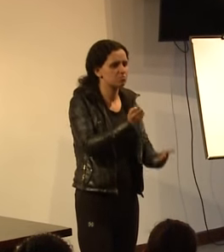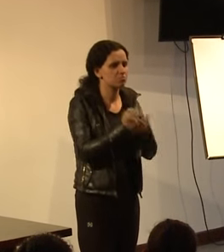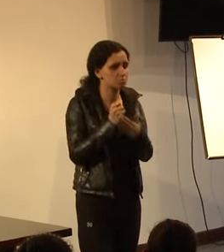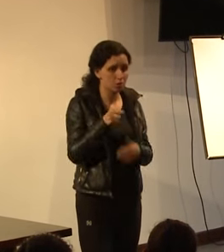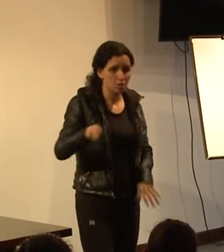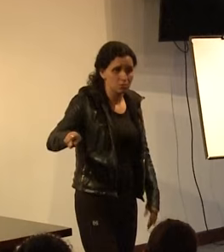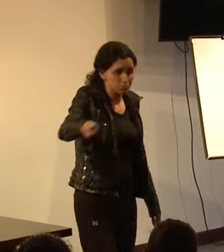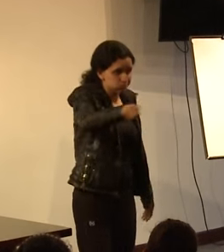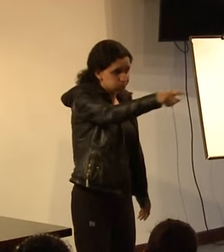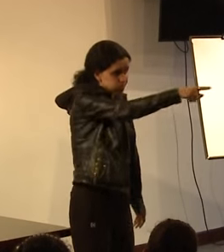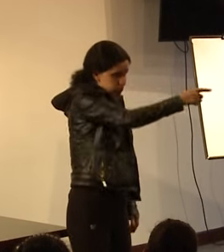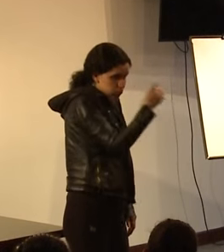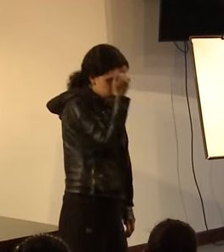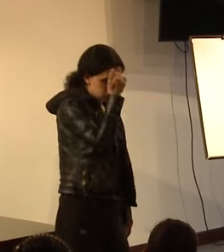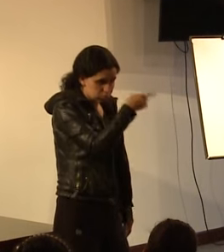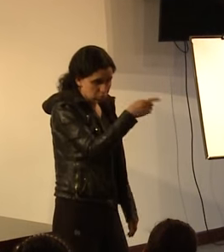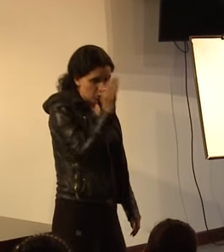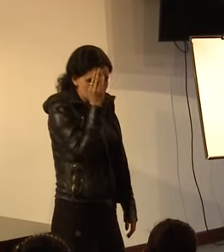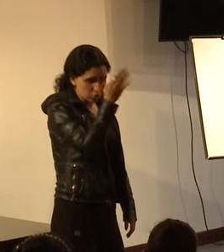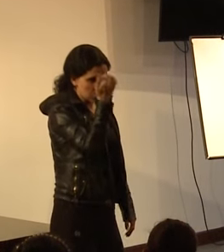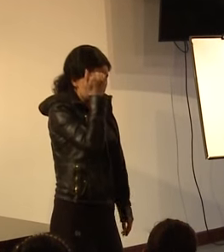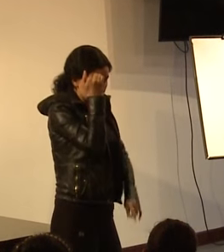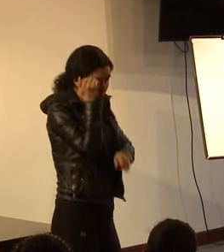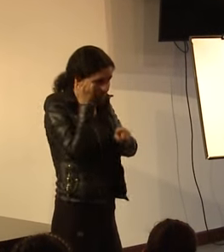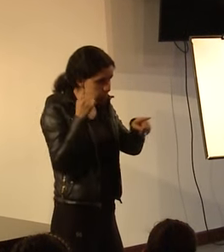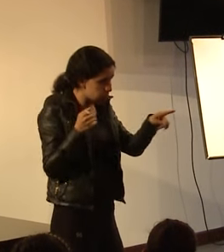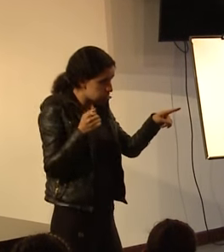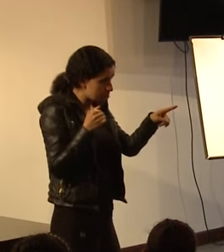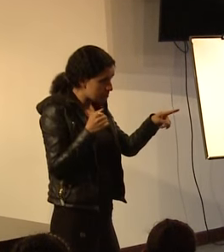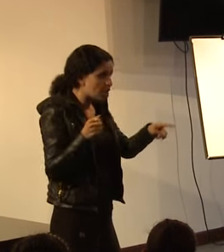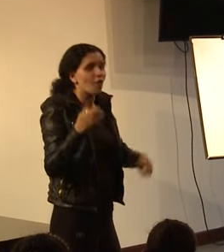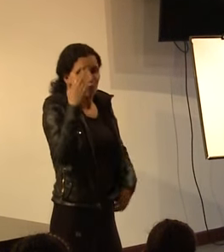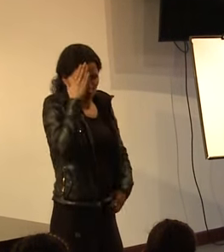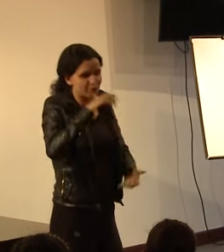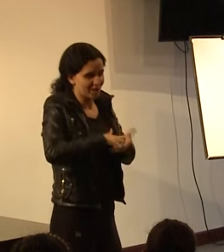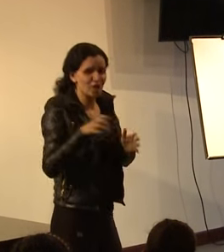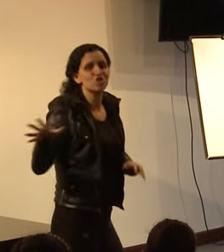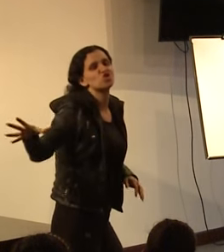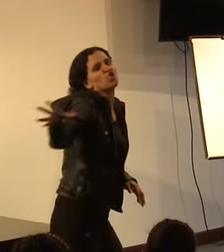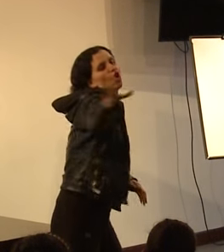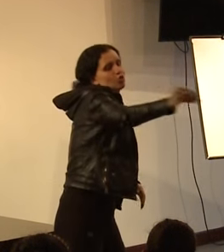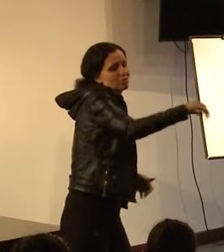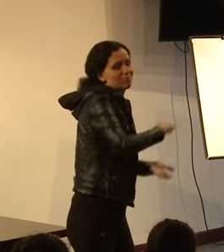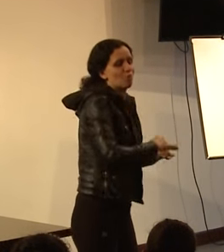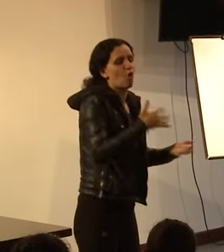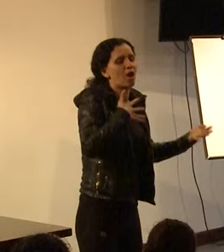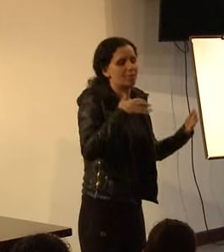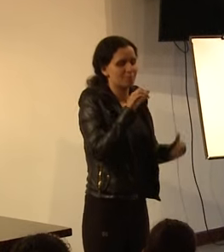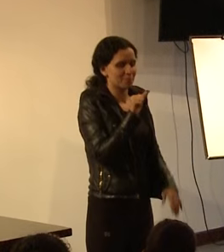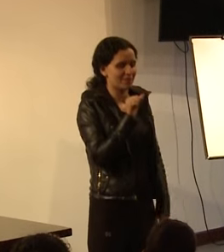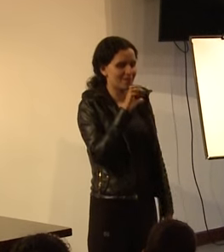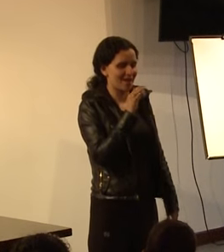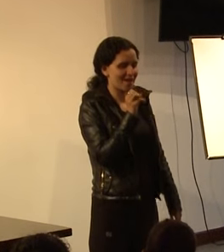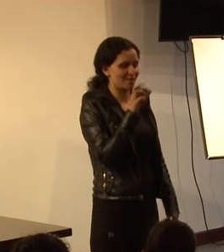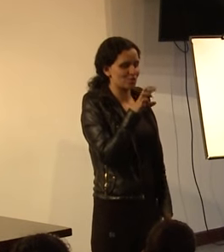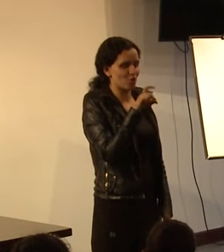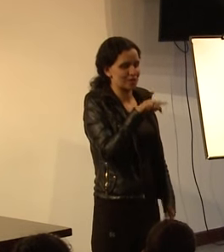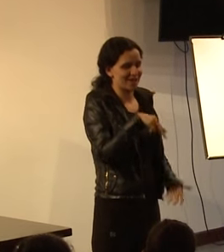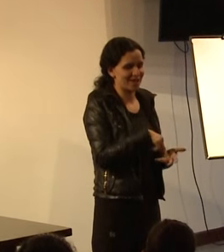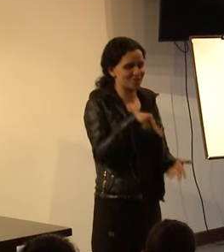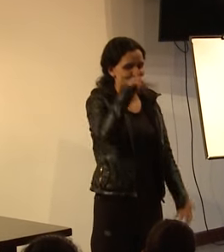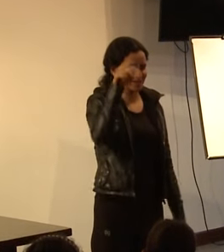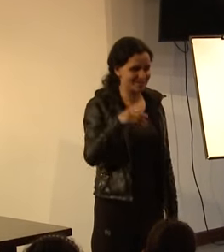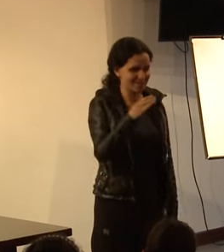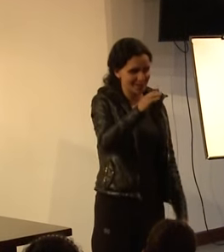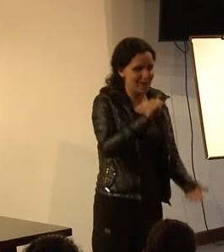ustedes son profesores, ¿cierto? ¿O van a ser profesores? Todos van a ser actores. Ténganla bien clarita. Cuando uno se para acá, es un actor, es un personaje,